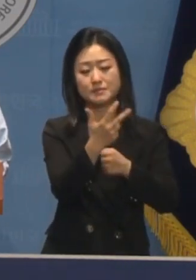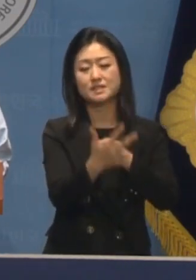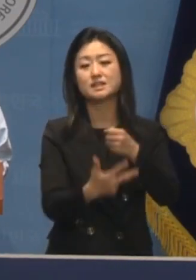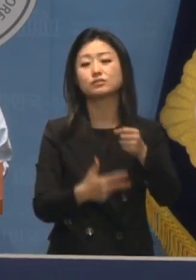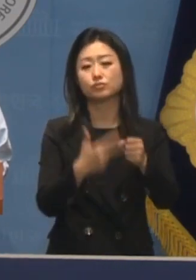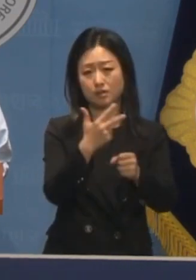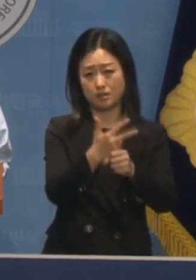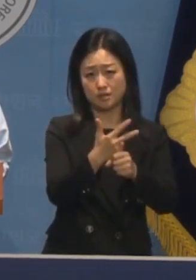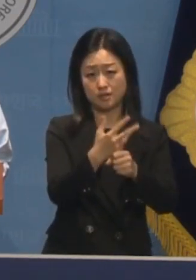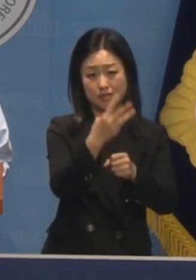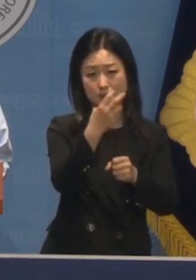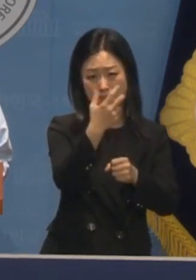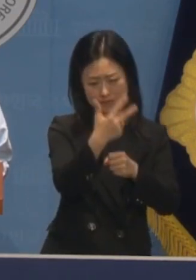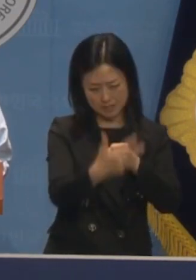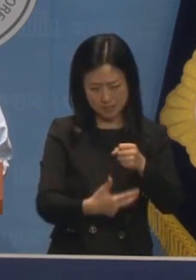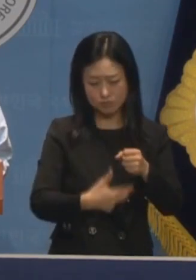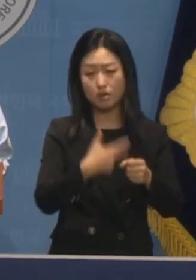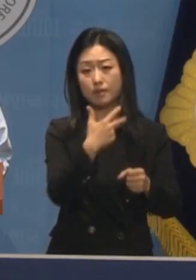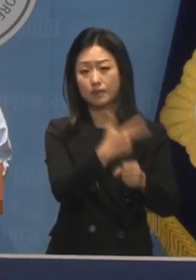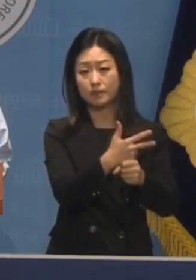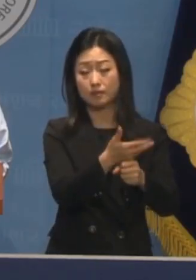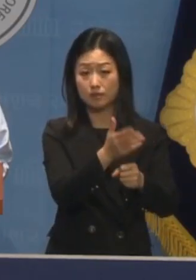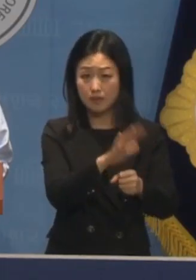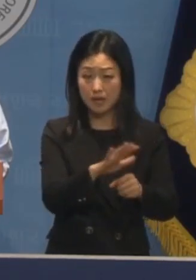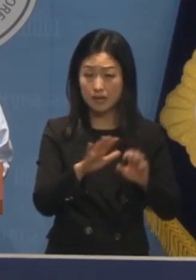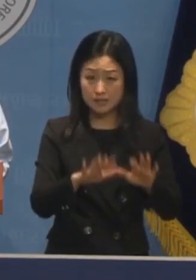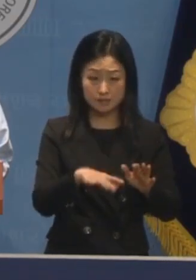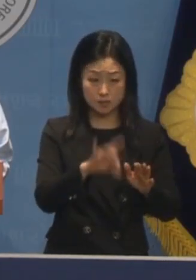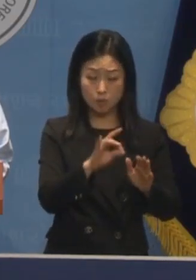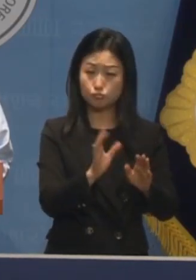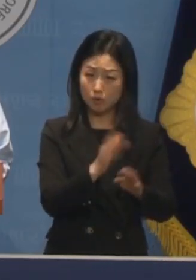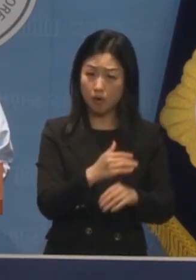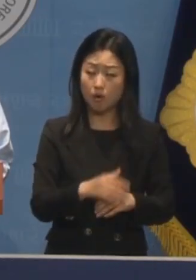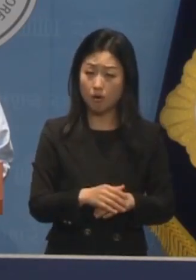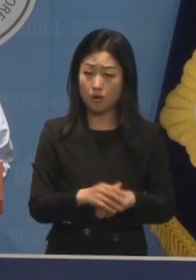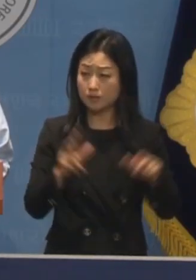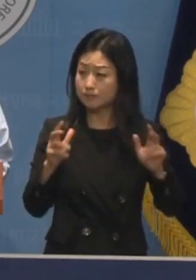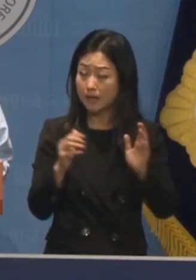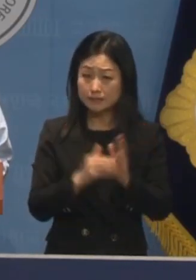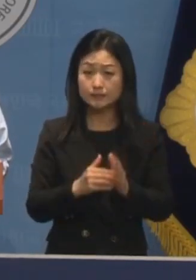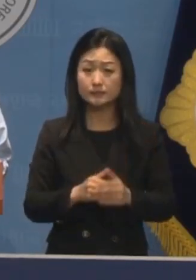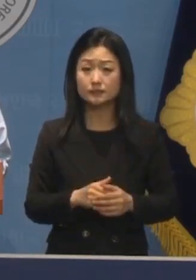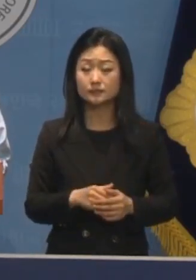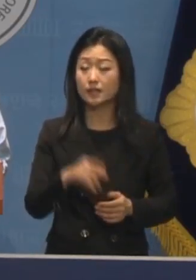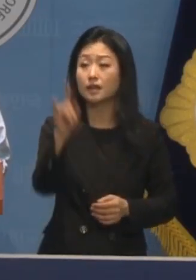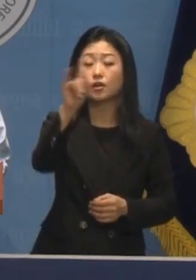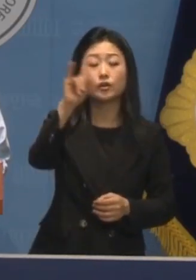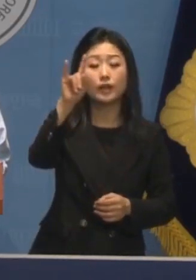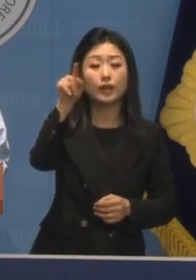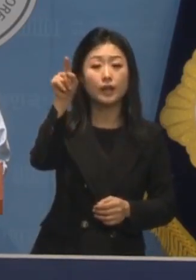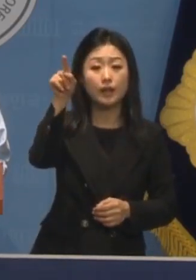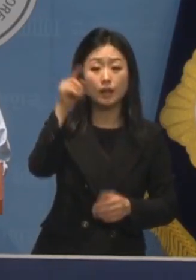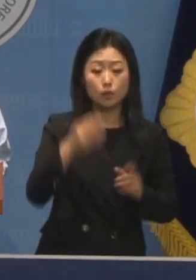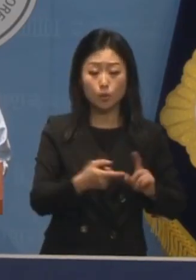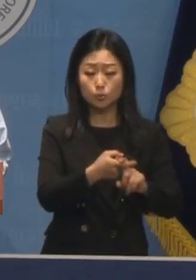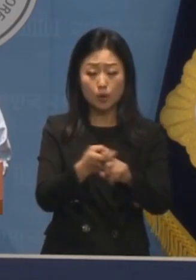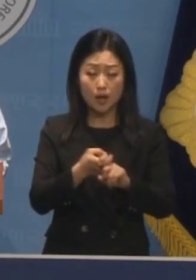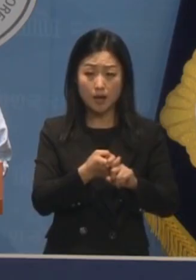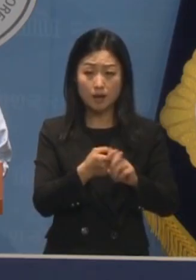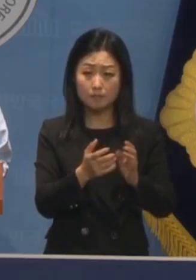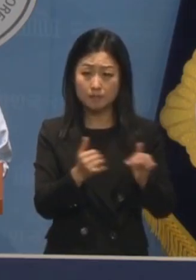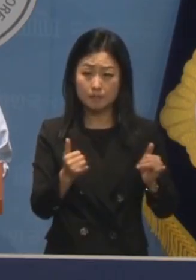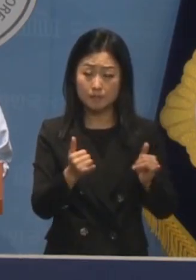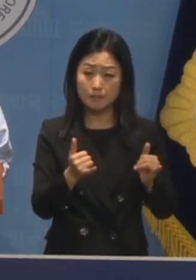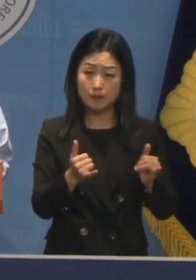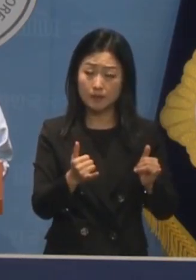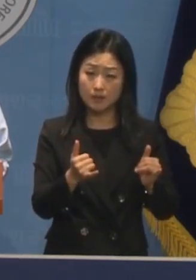37주년이 되고 가고 있습니다. 하지만 처음 생겼을 때 그리고 지금까지도 현대중공업의 노동자들을